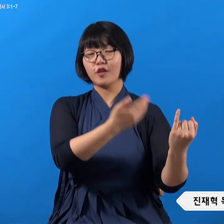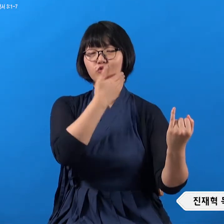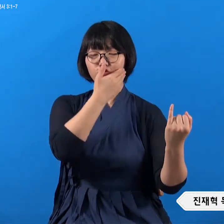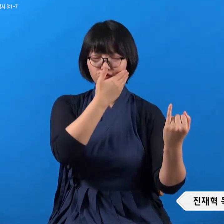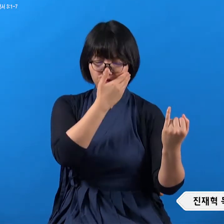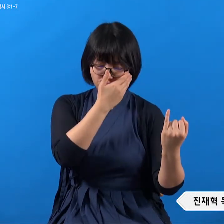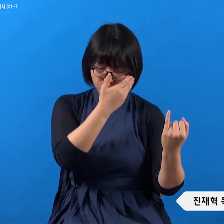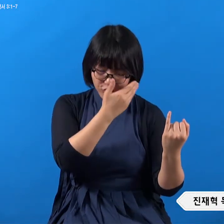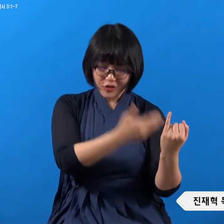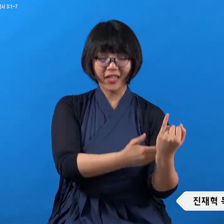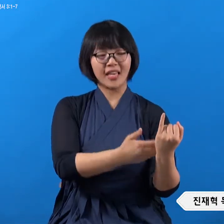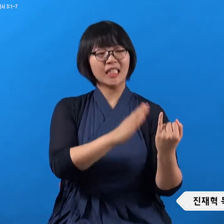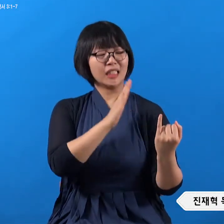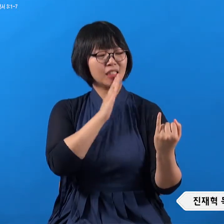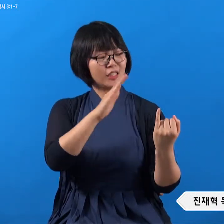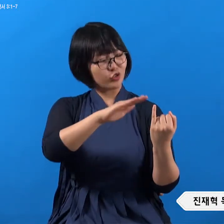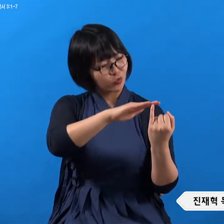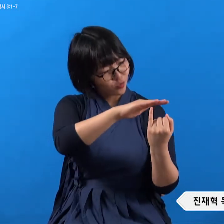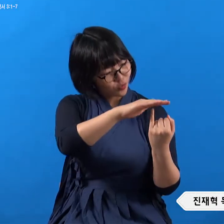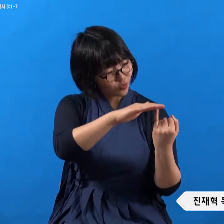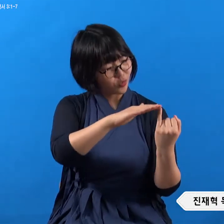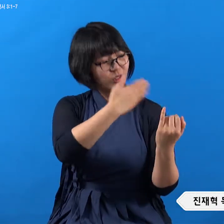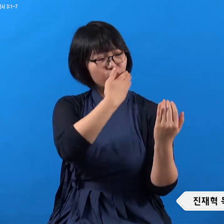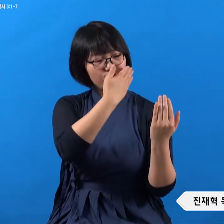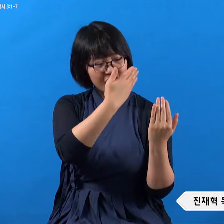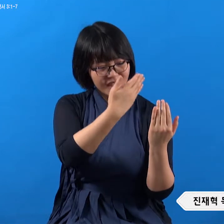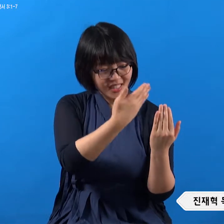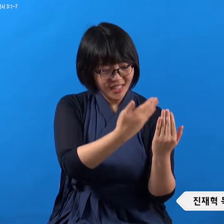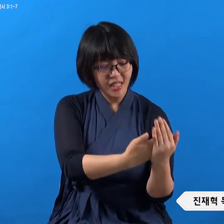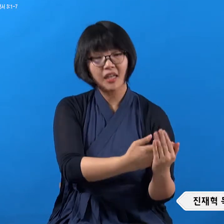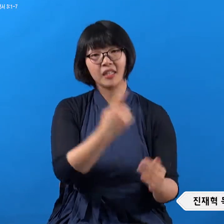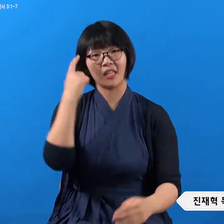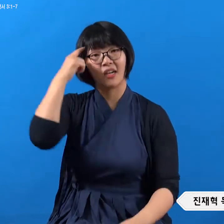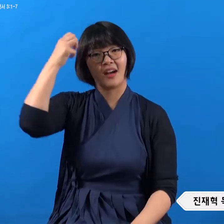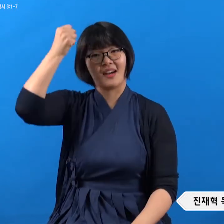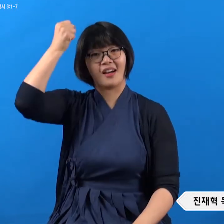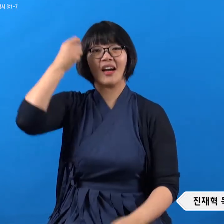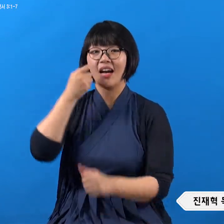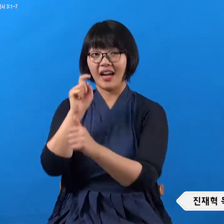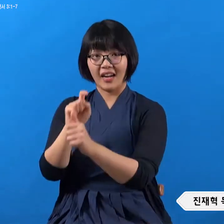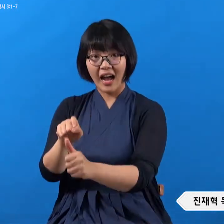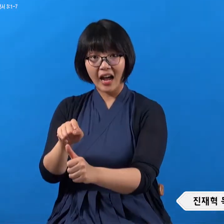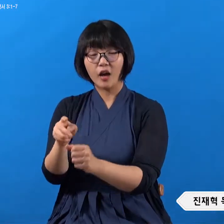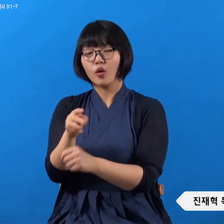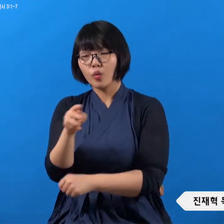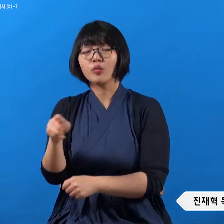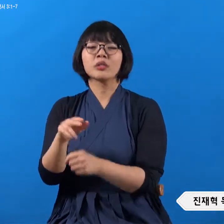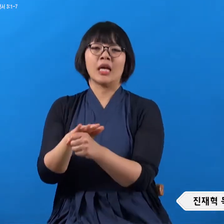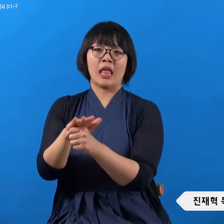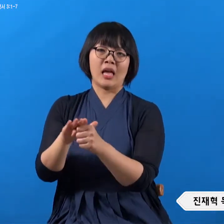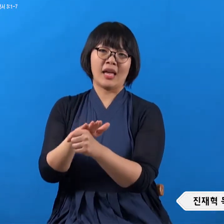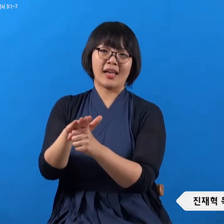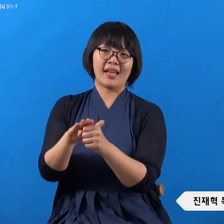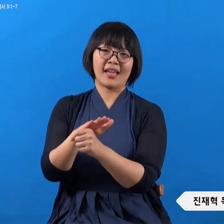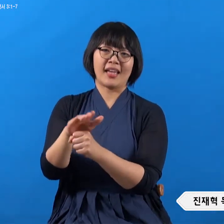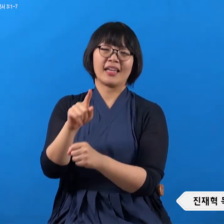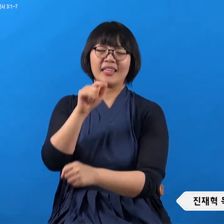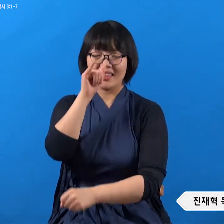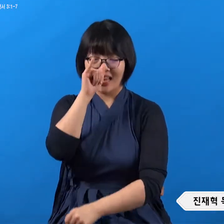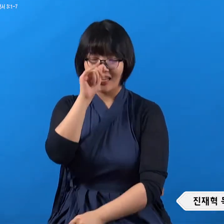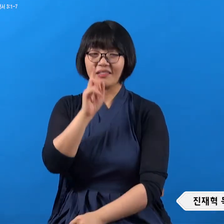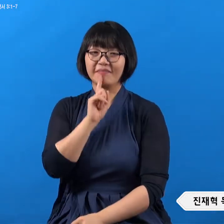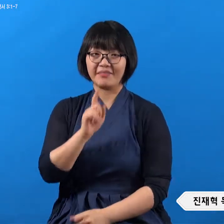아내를 소중하게 정말 귀하게 여기는 것, 바로 그 사랑의 모습을